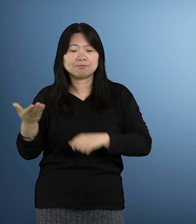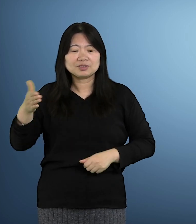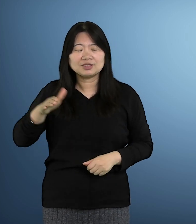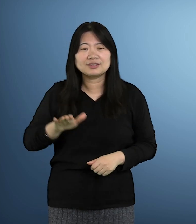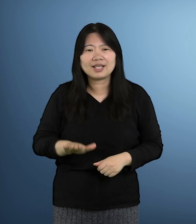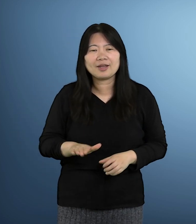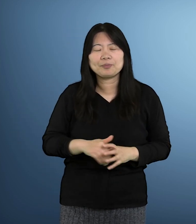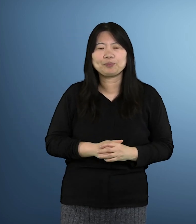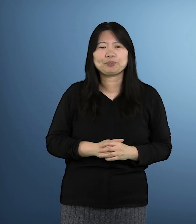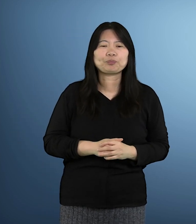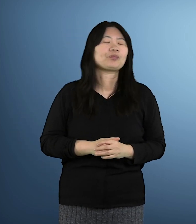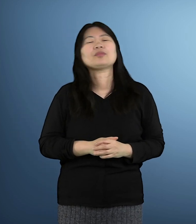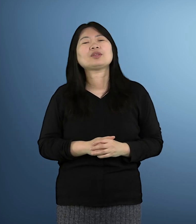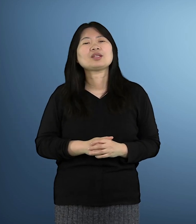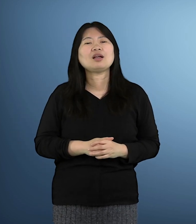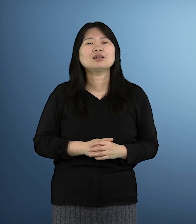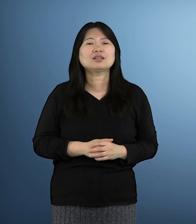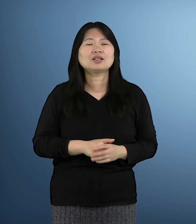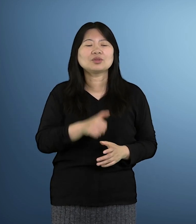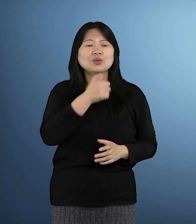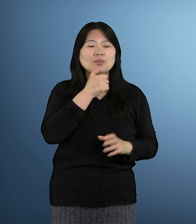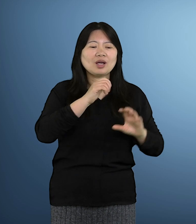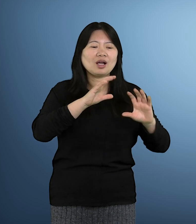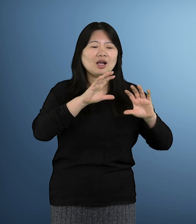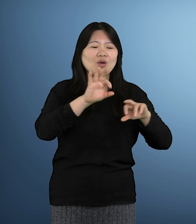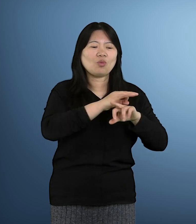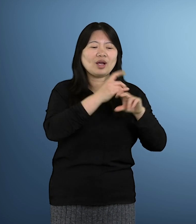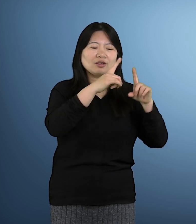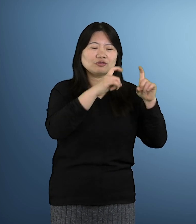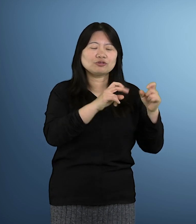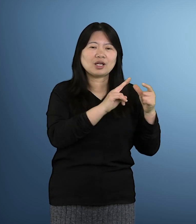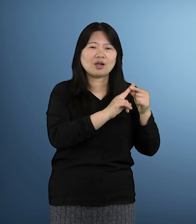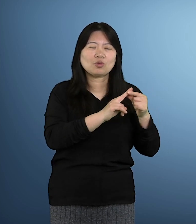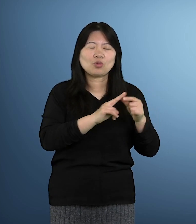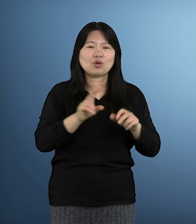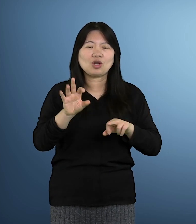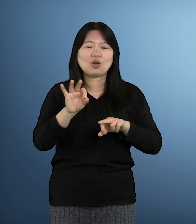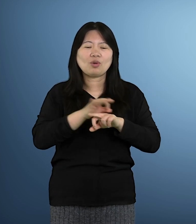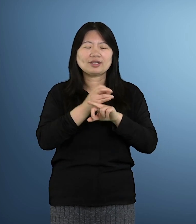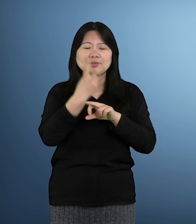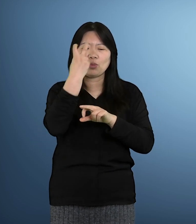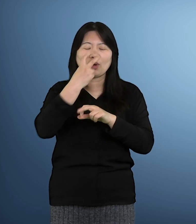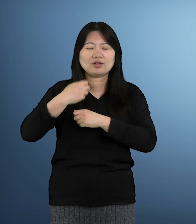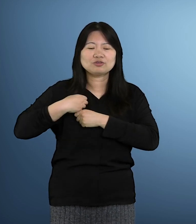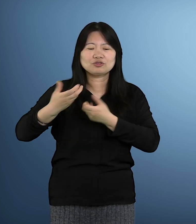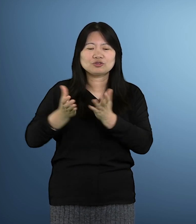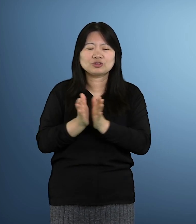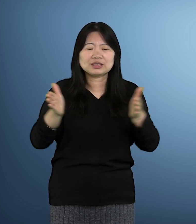로마 왕궁 사이에는 이런 밀접한 정치적,